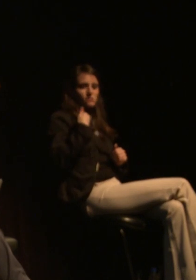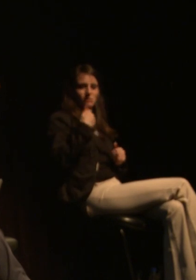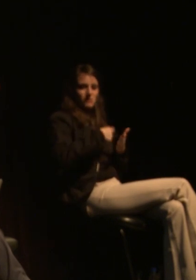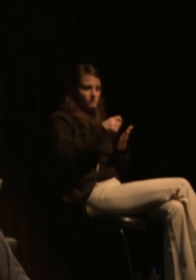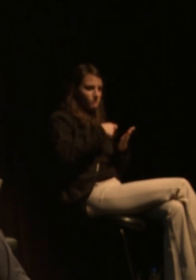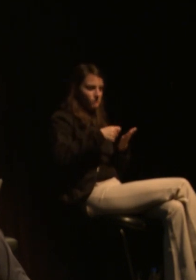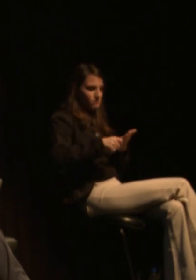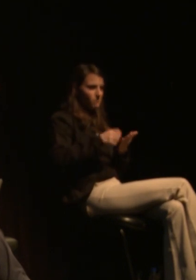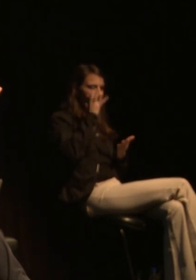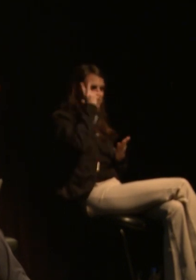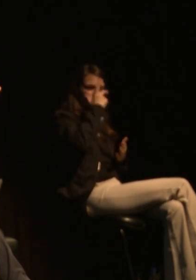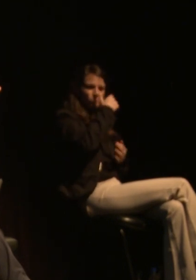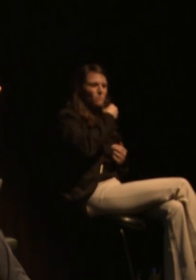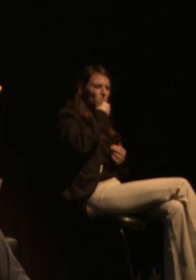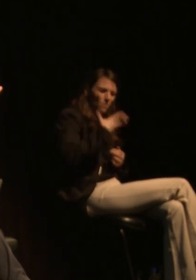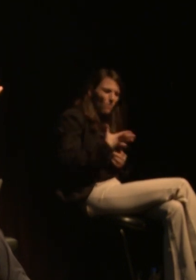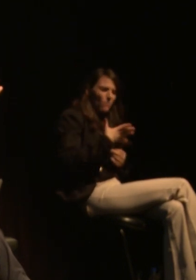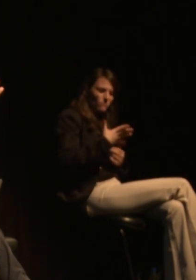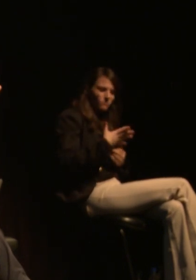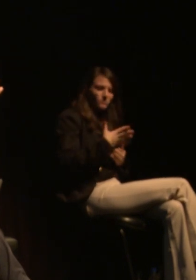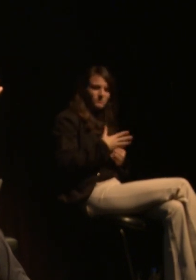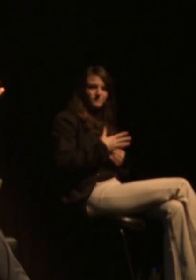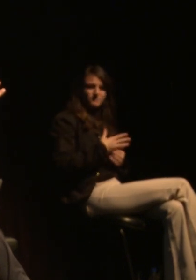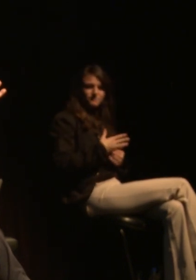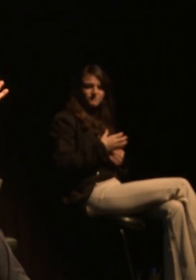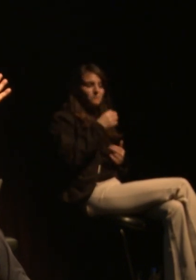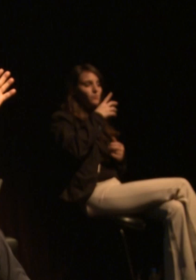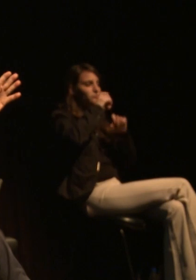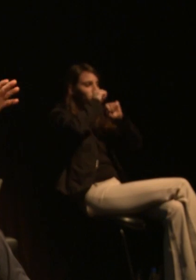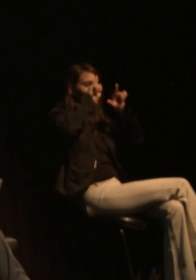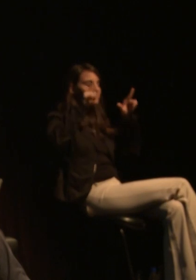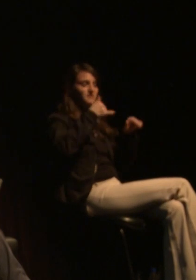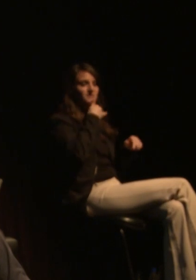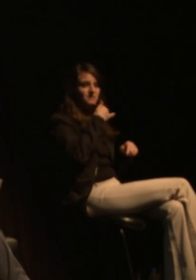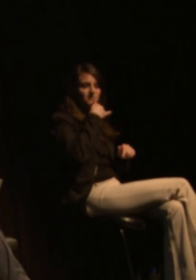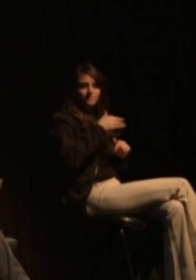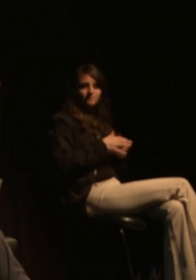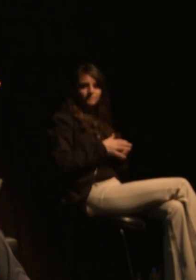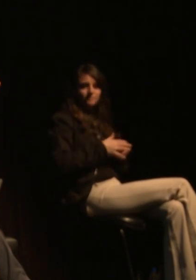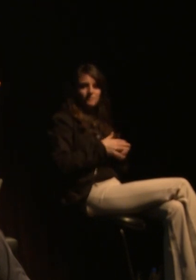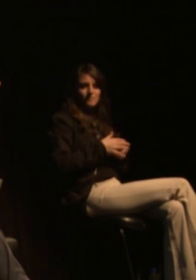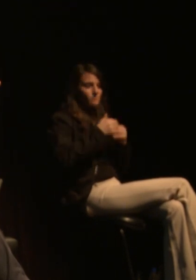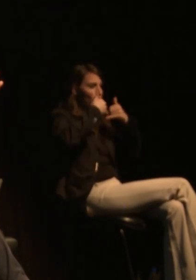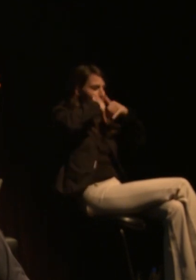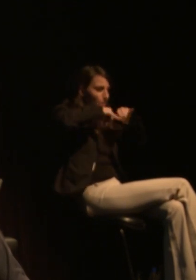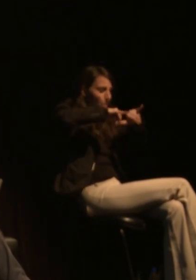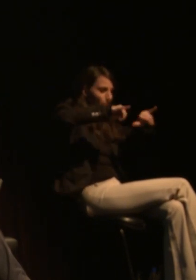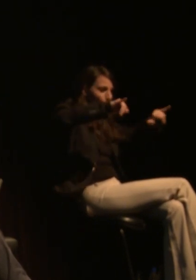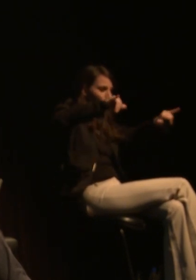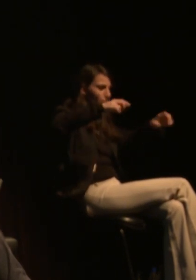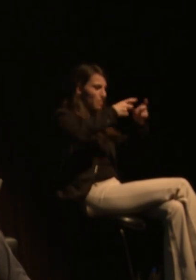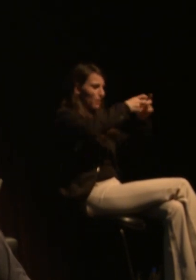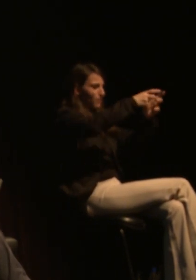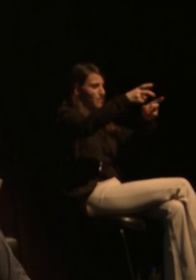livro espantosamente bom, Bom Dia Tristeza, que lançou no mundo e que